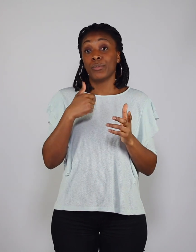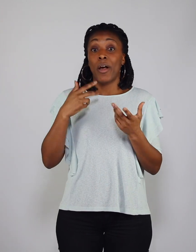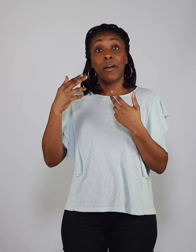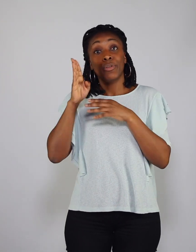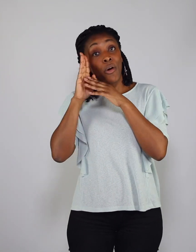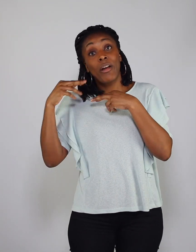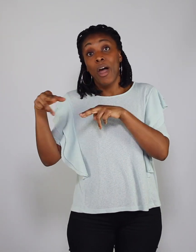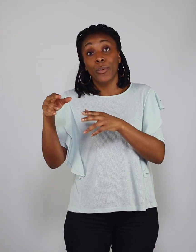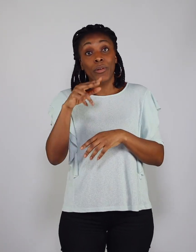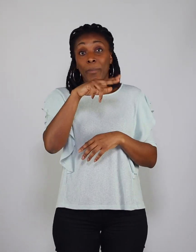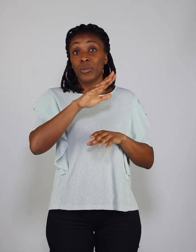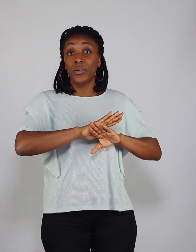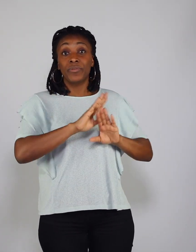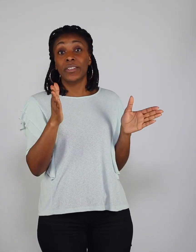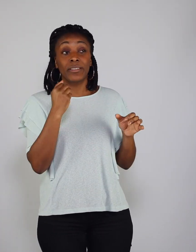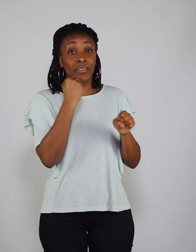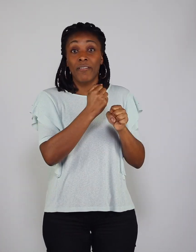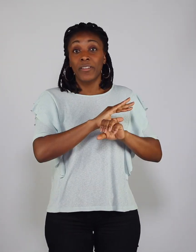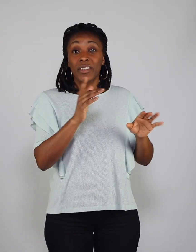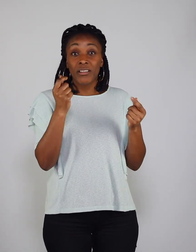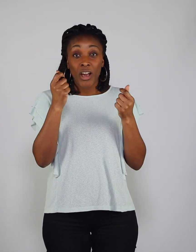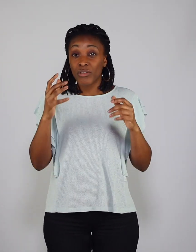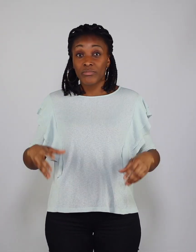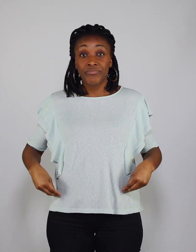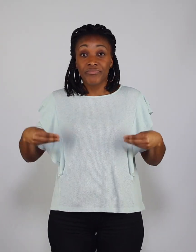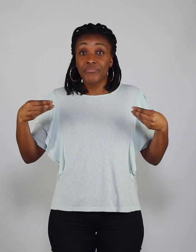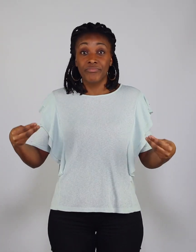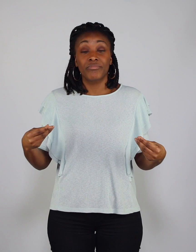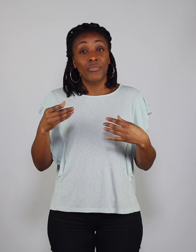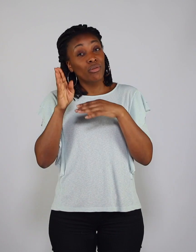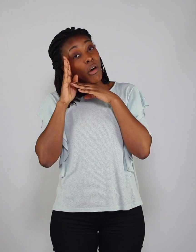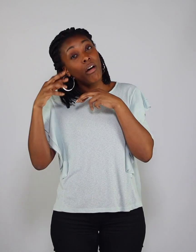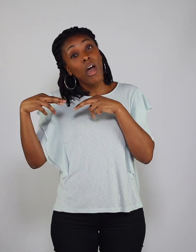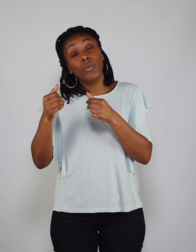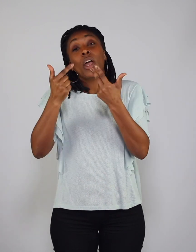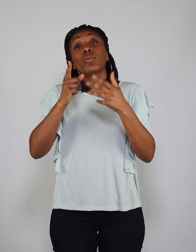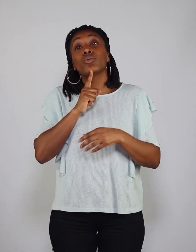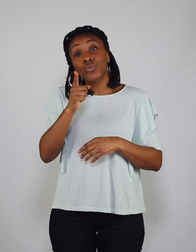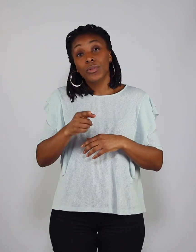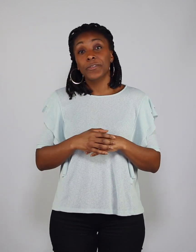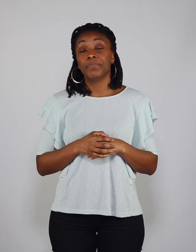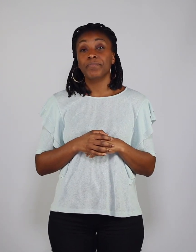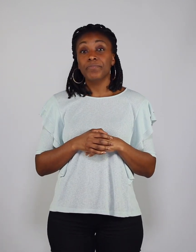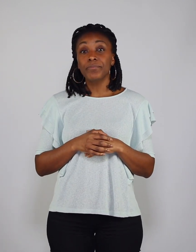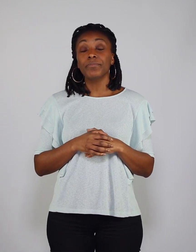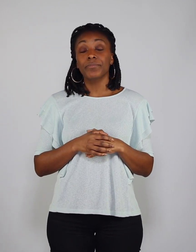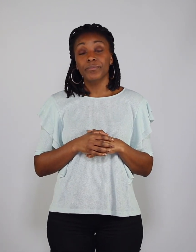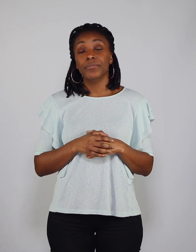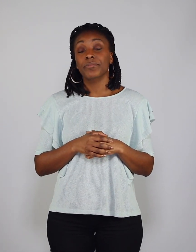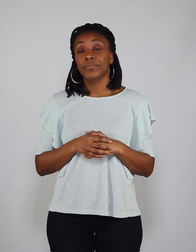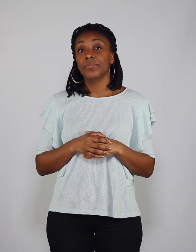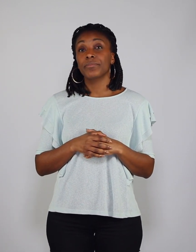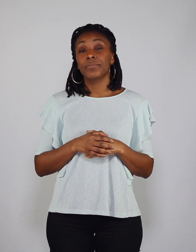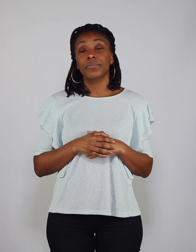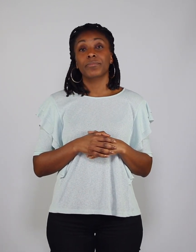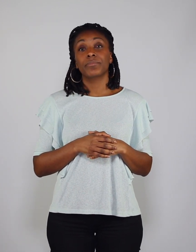J'ai perdu mon appartement, j'ai perdu mon travail, j'avais plus d'argent. Et j'ai dormi à la rue pendant quelques jours.